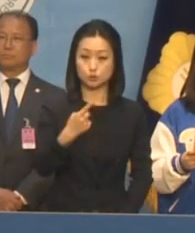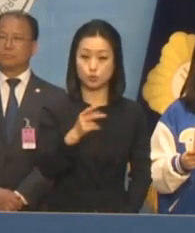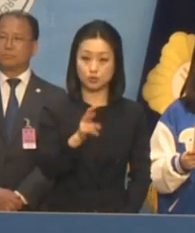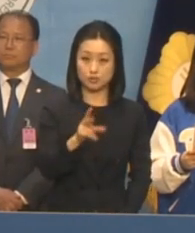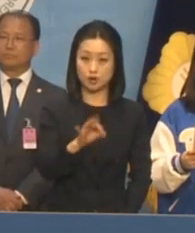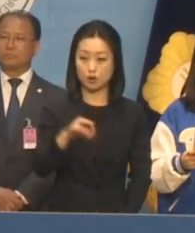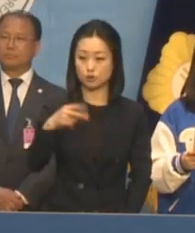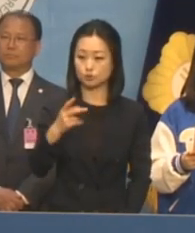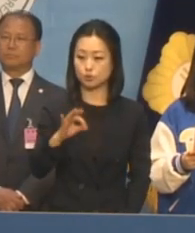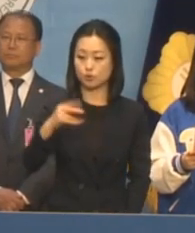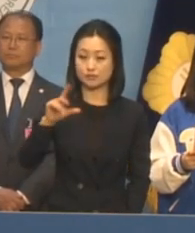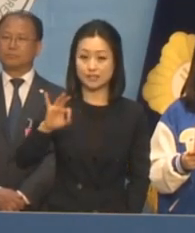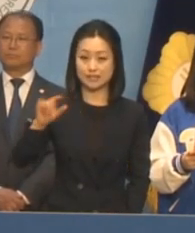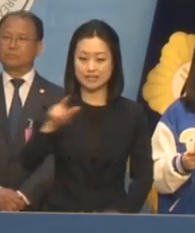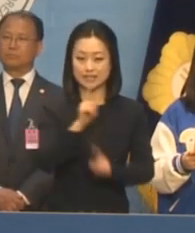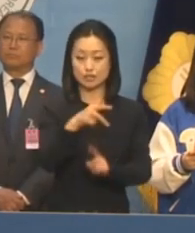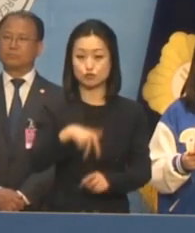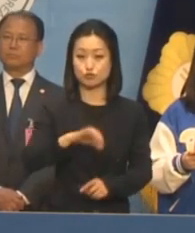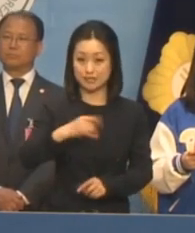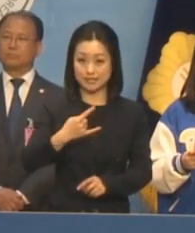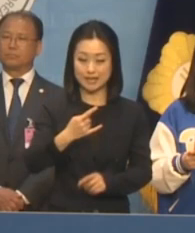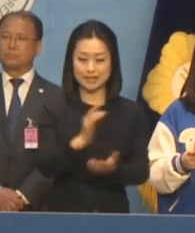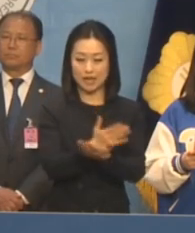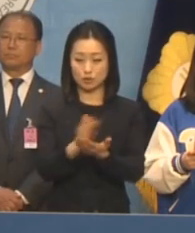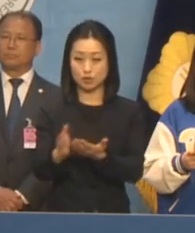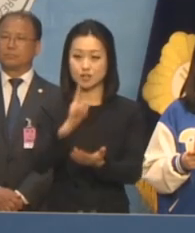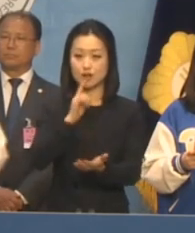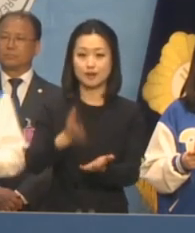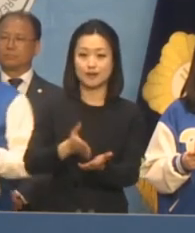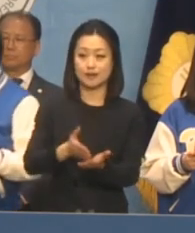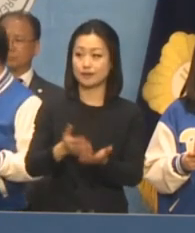송창욱 후보님 이주희 후보님께서 나눠서